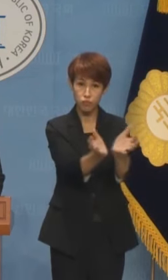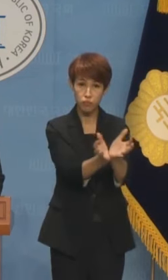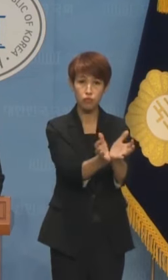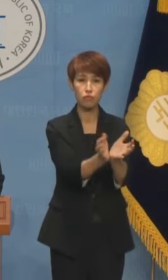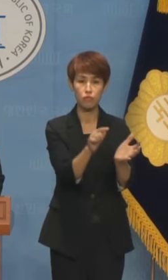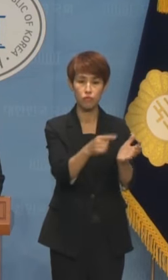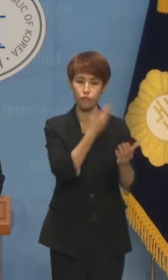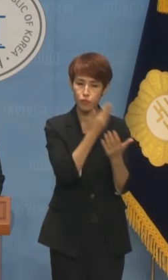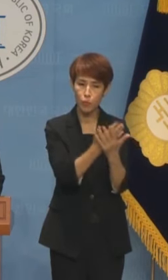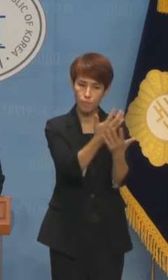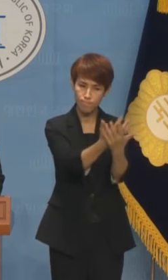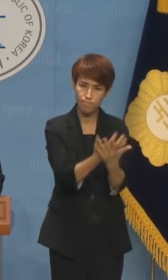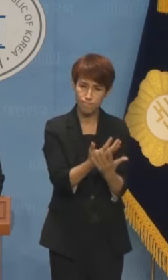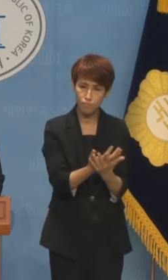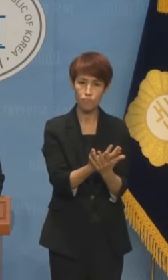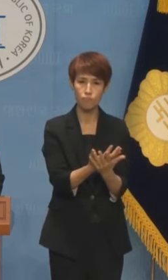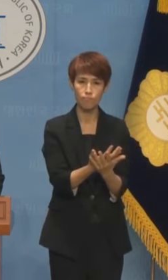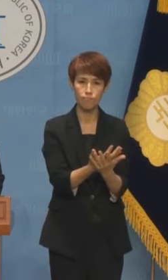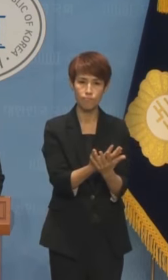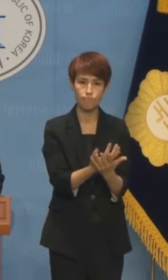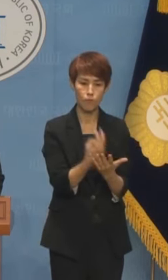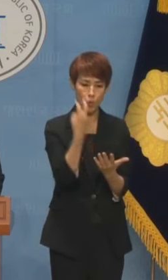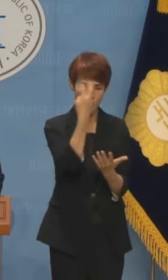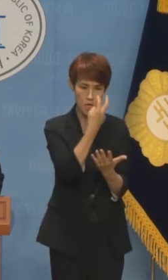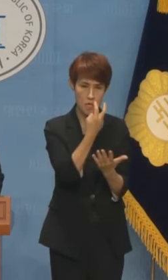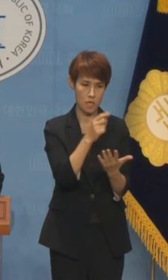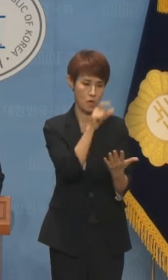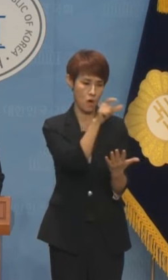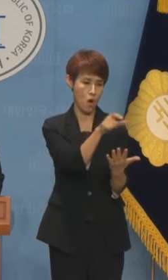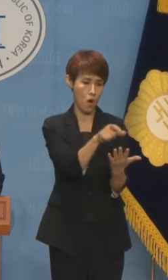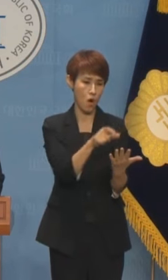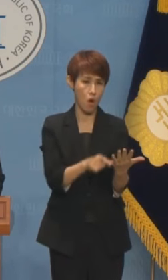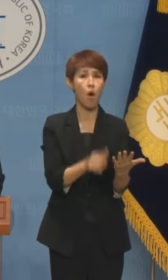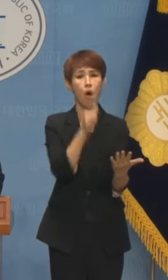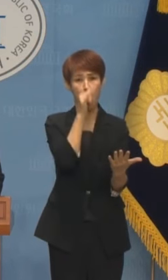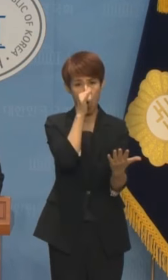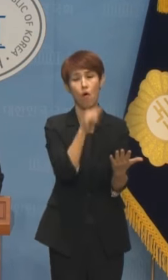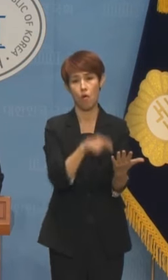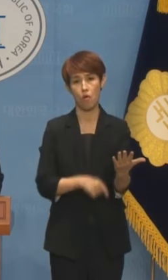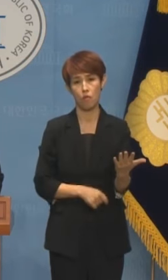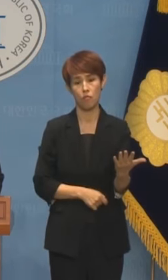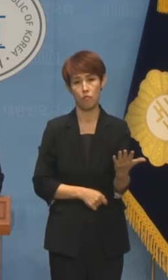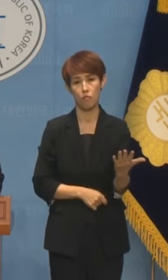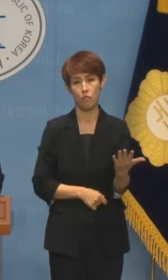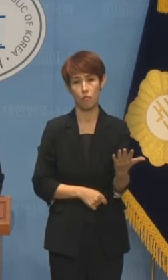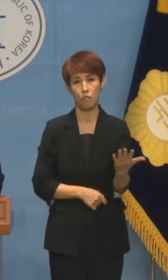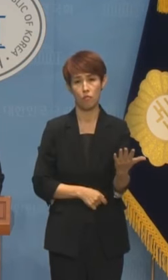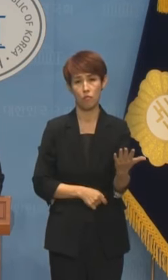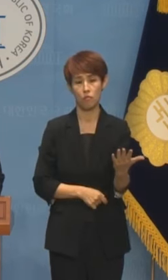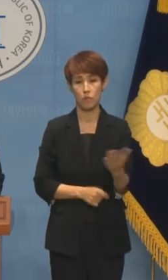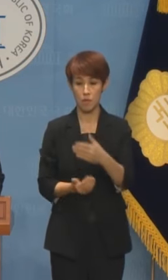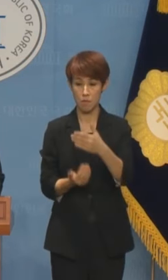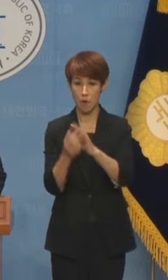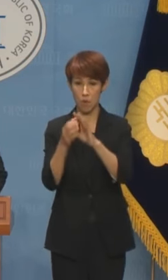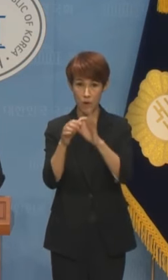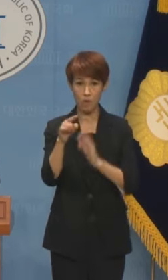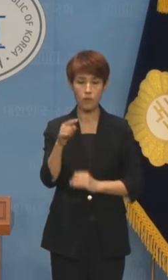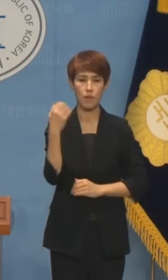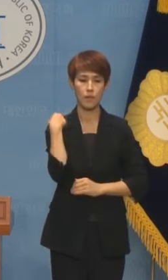산업통상자원부도 중요문서는 문서관리 등록 시스템에 등록합니다. 이 사건 자료들은